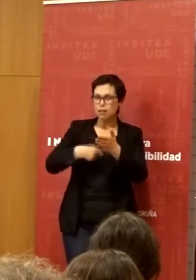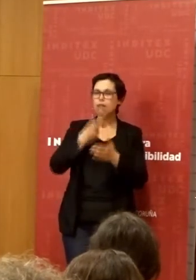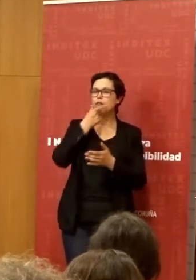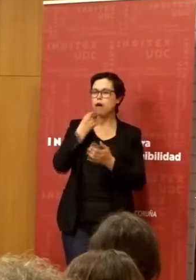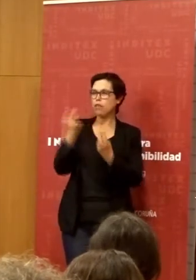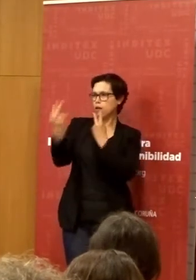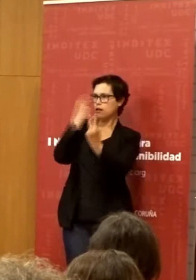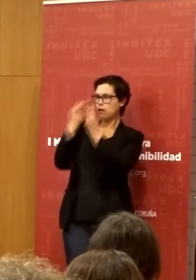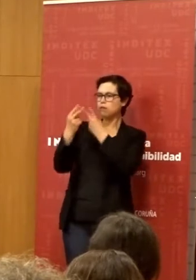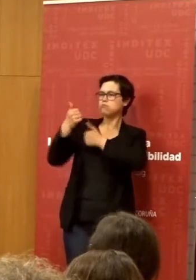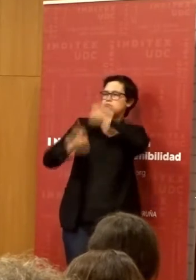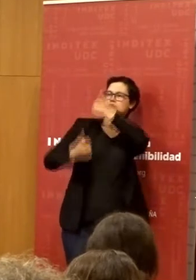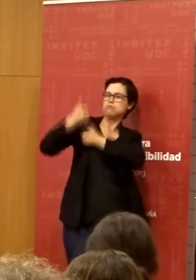competitividad,